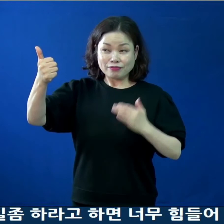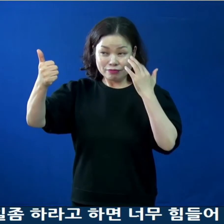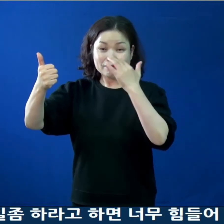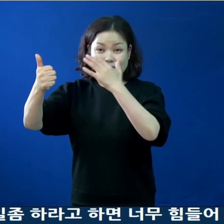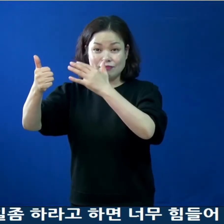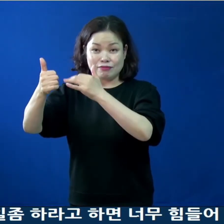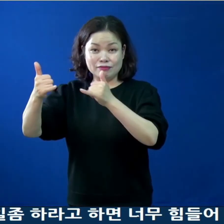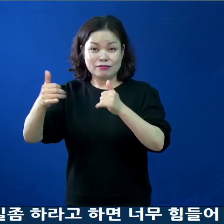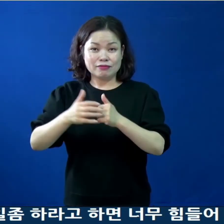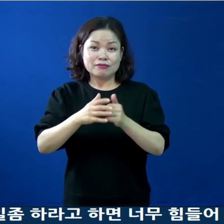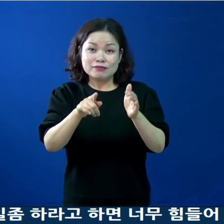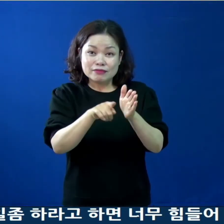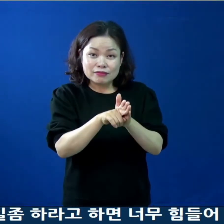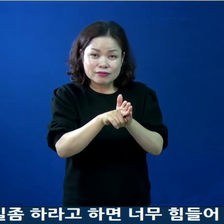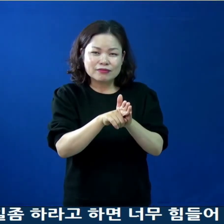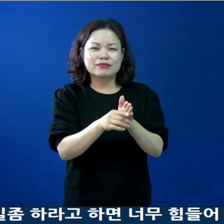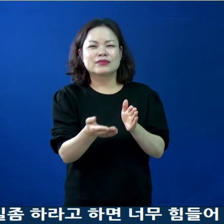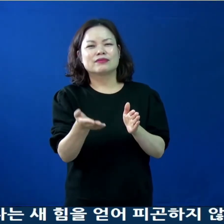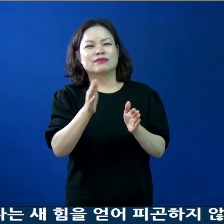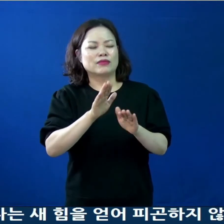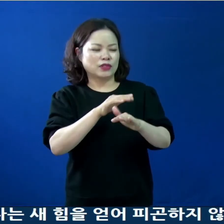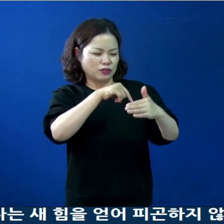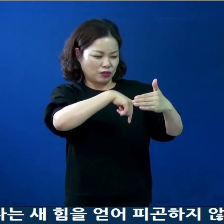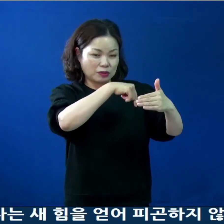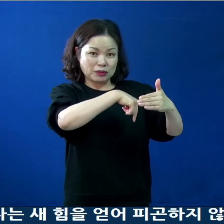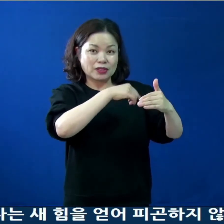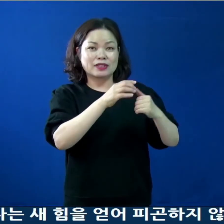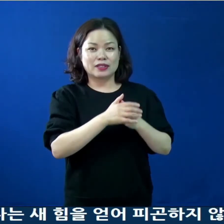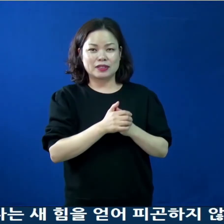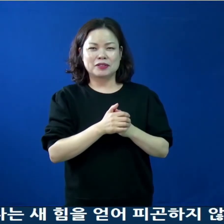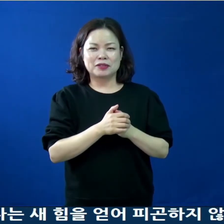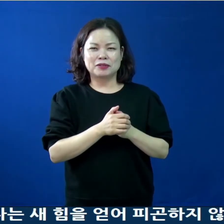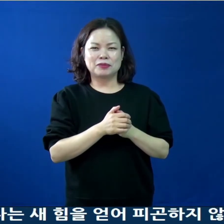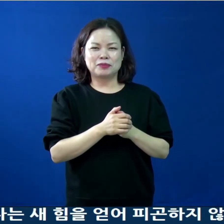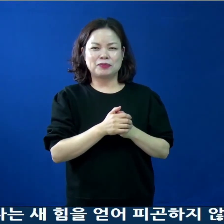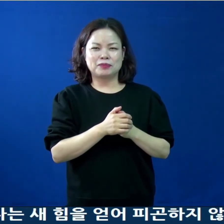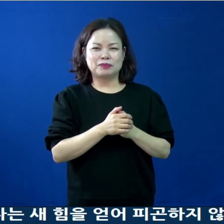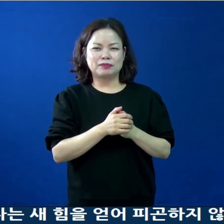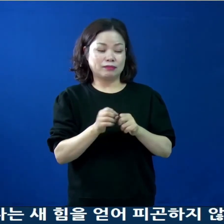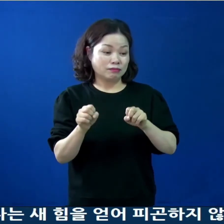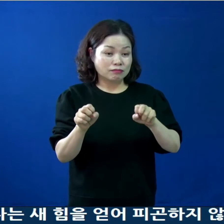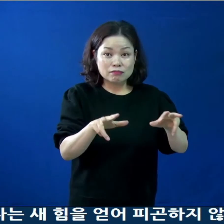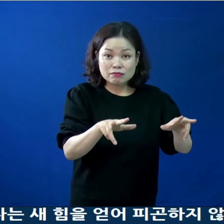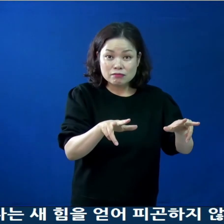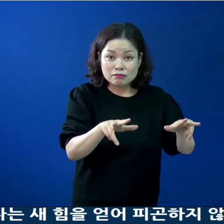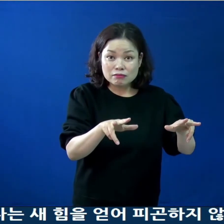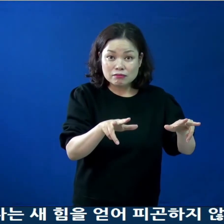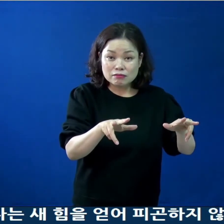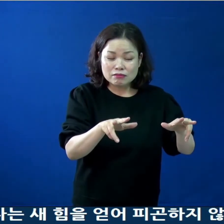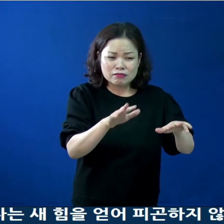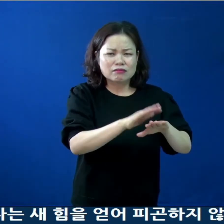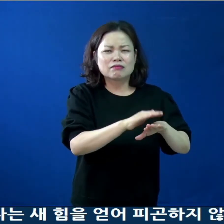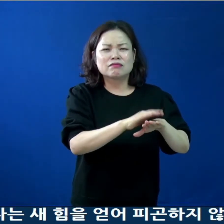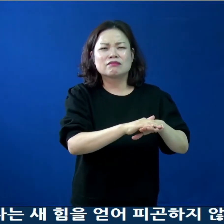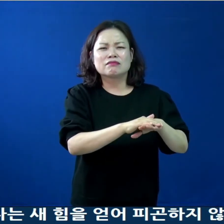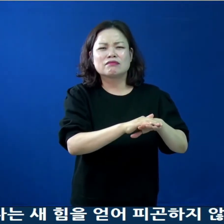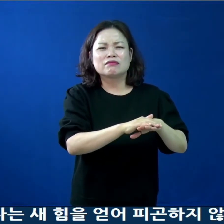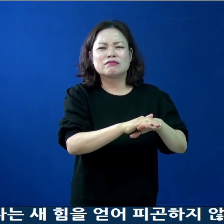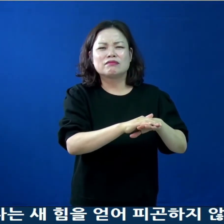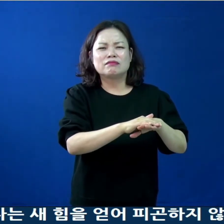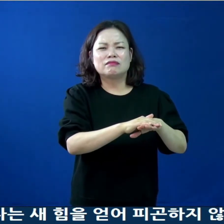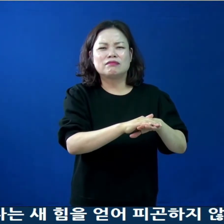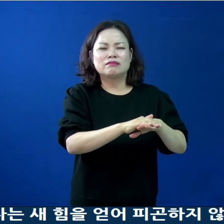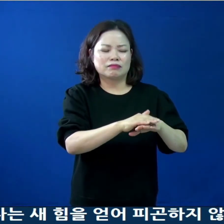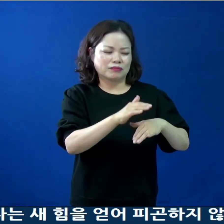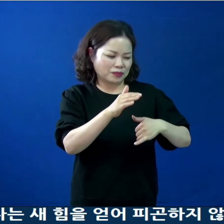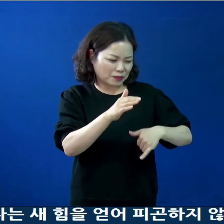앙망합니다, 믿습니다. 그런데 우리 내면에 당장 내 손에 잡히는 그